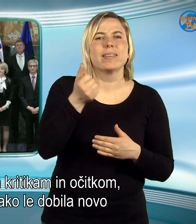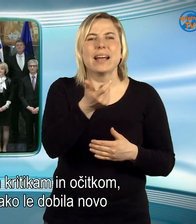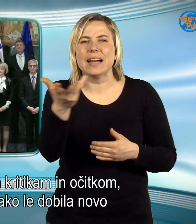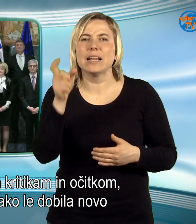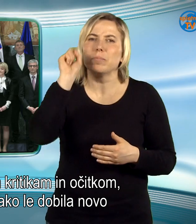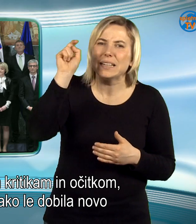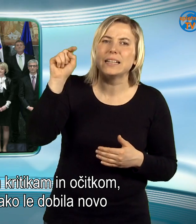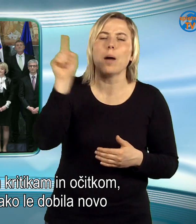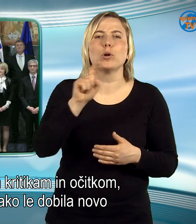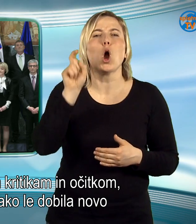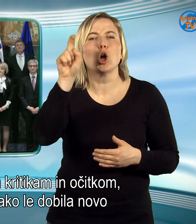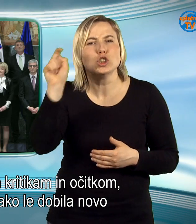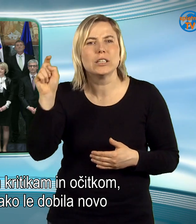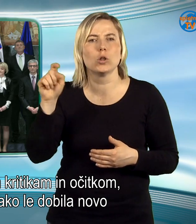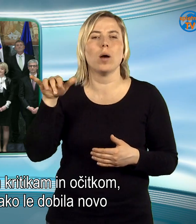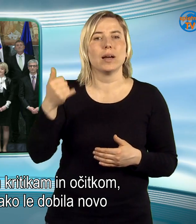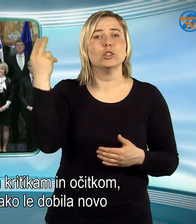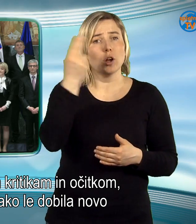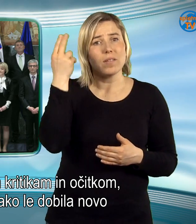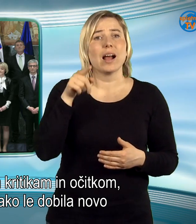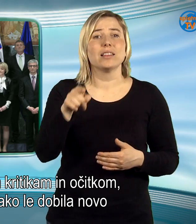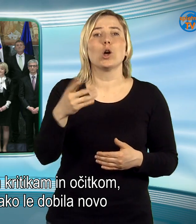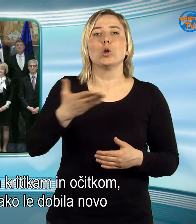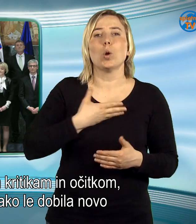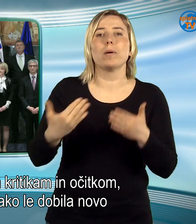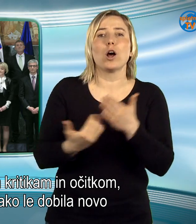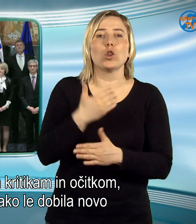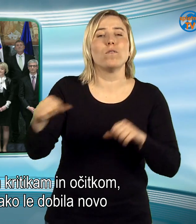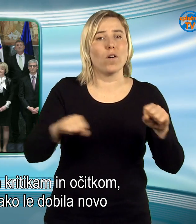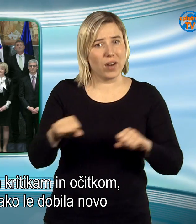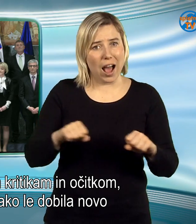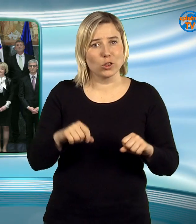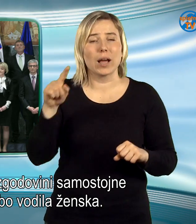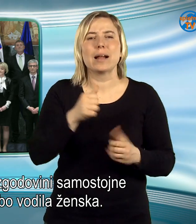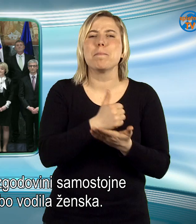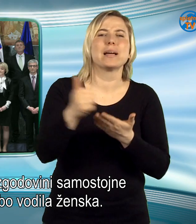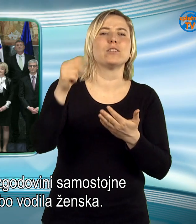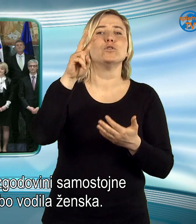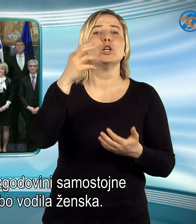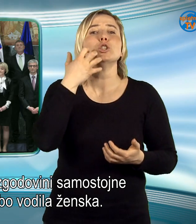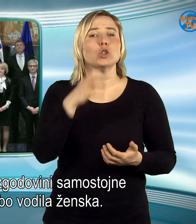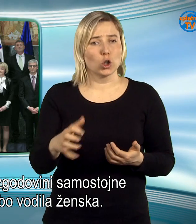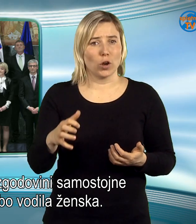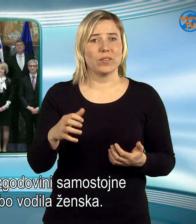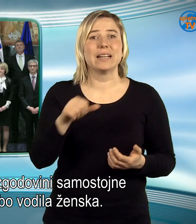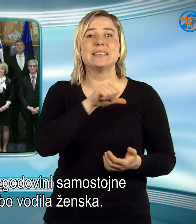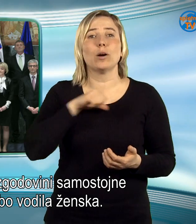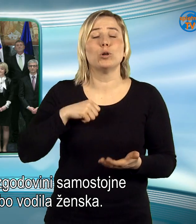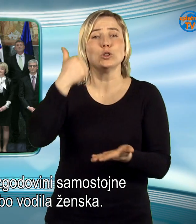nekaterim kritikam in očitkom je Slovenija takole dobila novo vlado in prvič v zgodovini samostojne Slovenije jo bo vodila